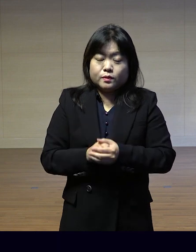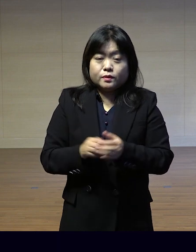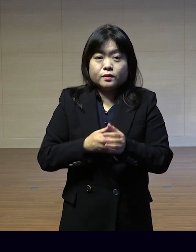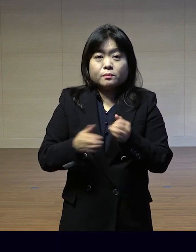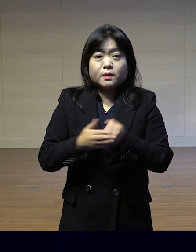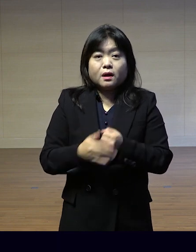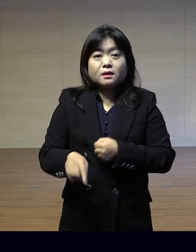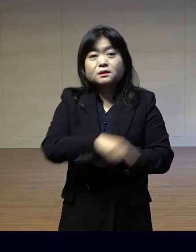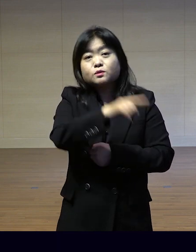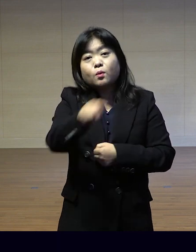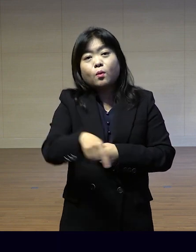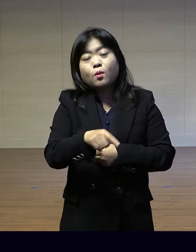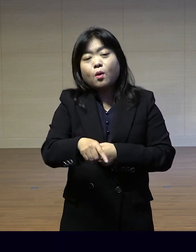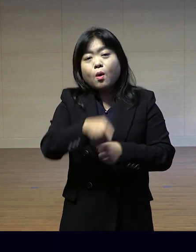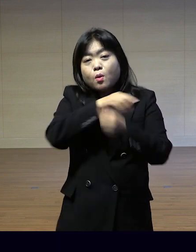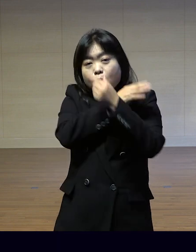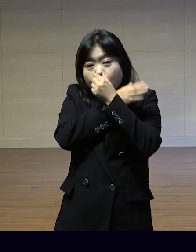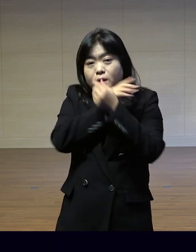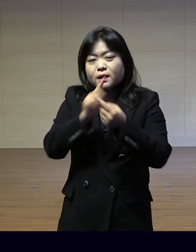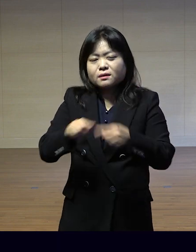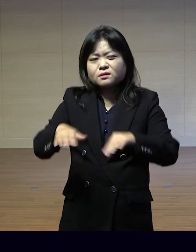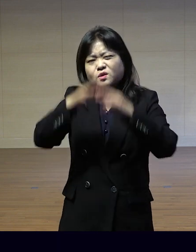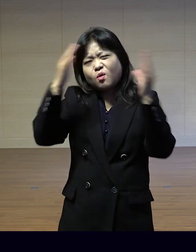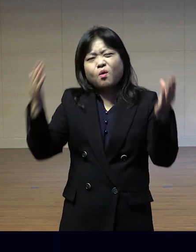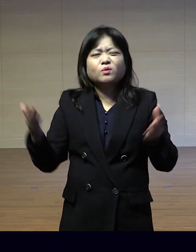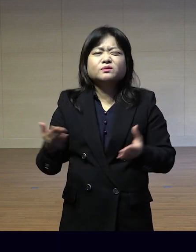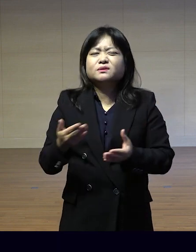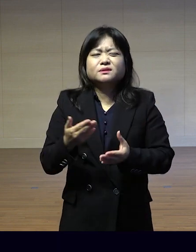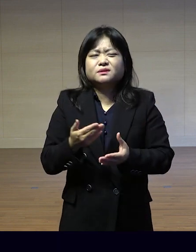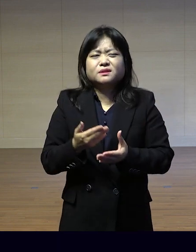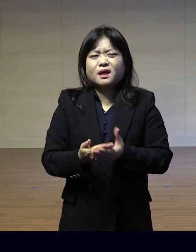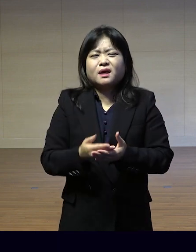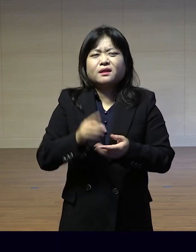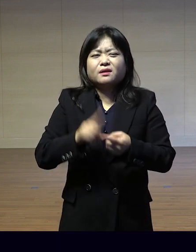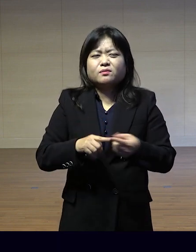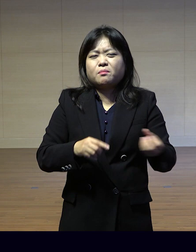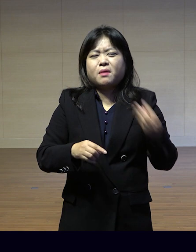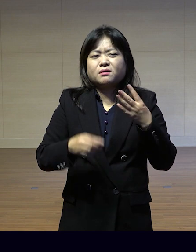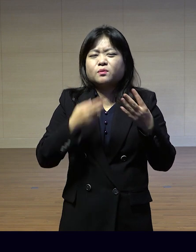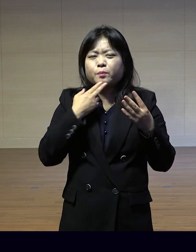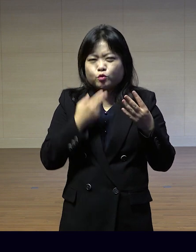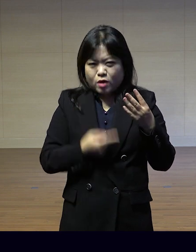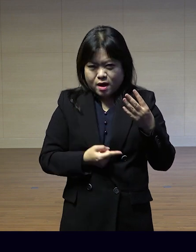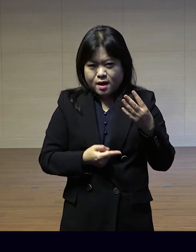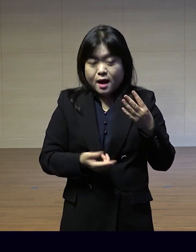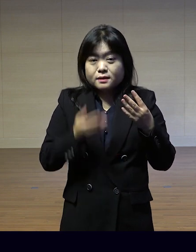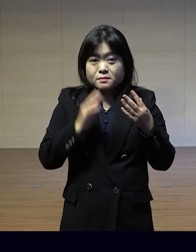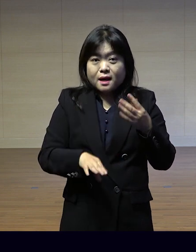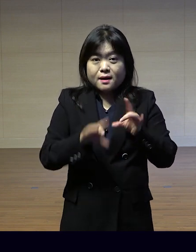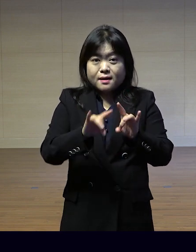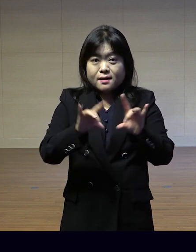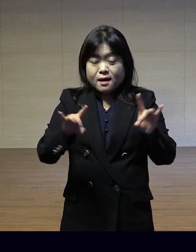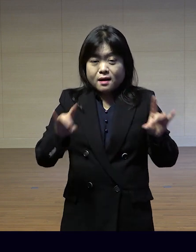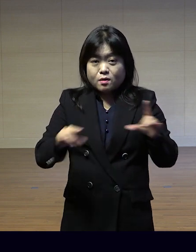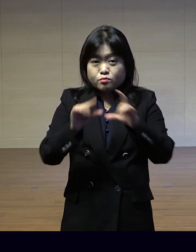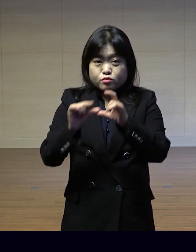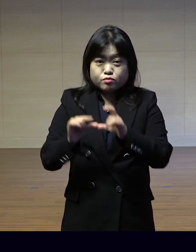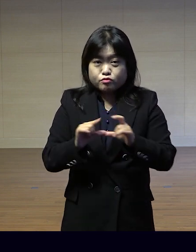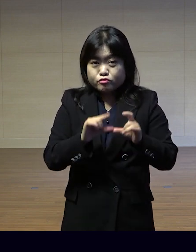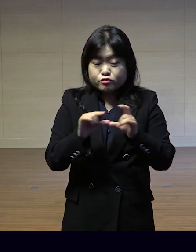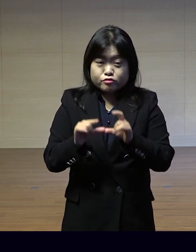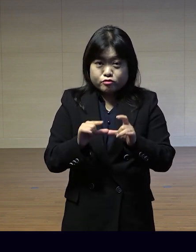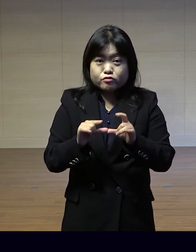어떤 한 사람도 코끼리 전체 모습을 평가하지 못했구나. 그렇지만 그 각각의 부분적인 모습을